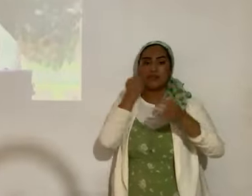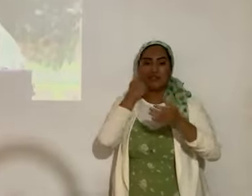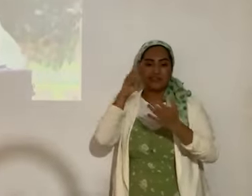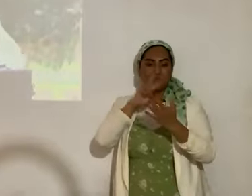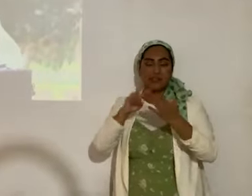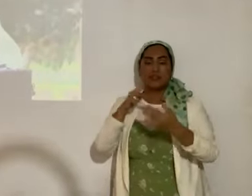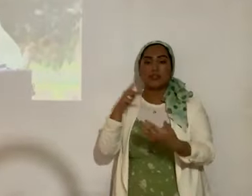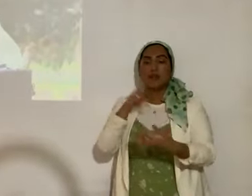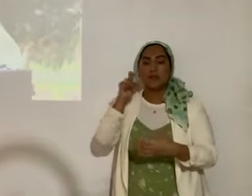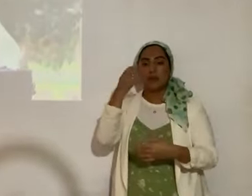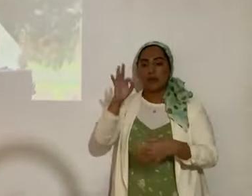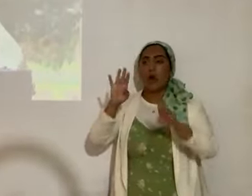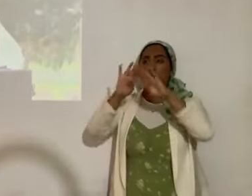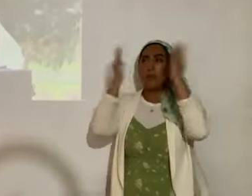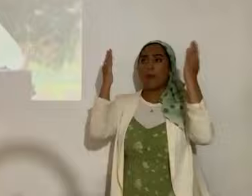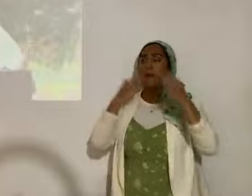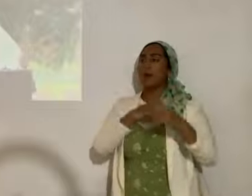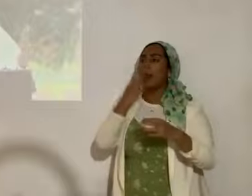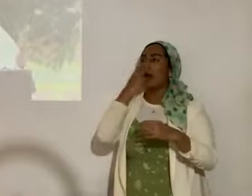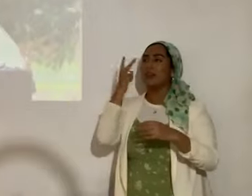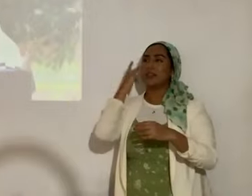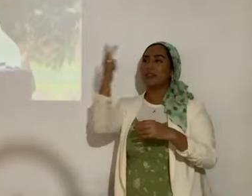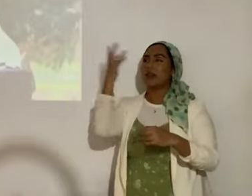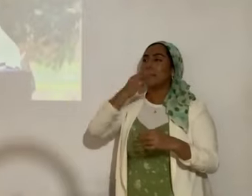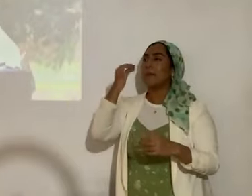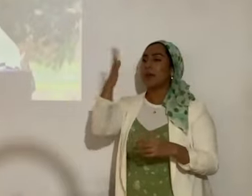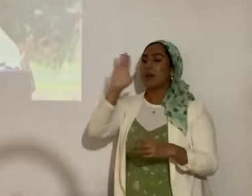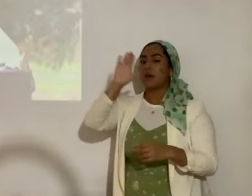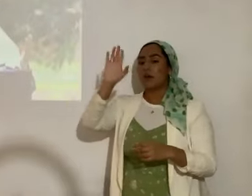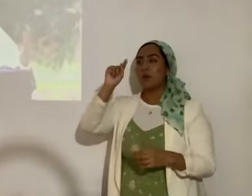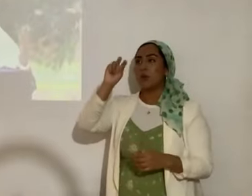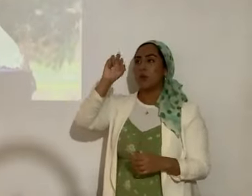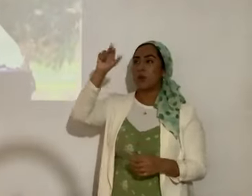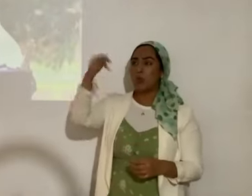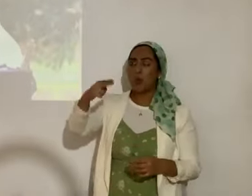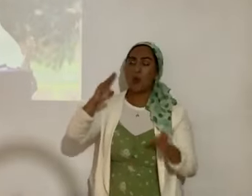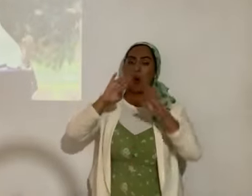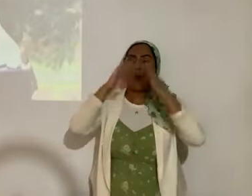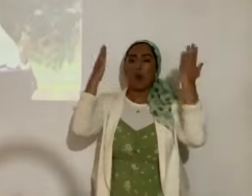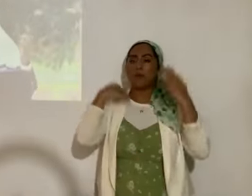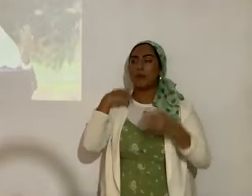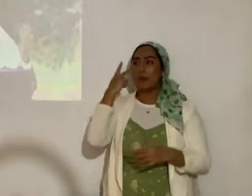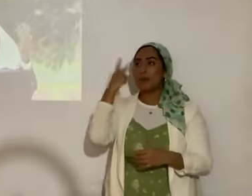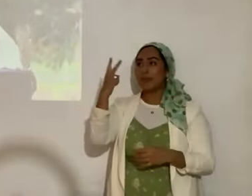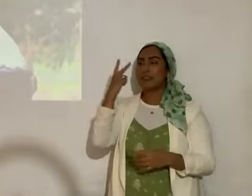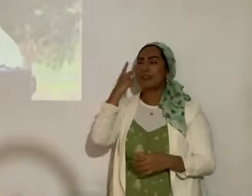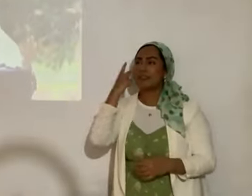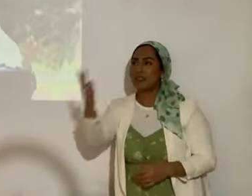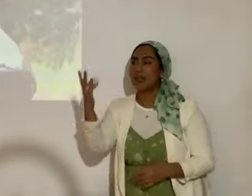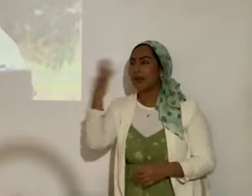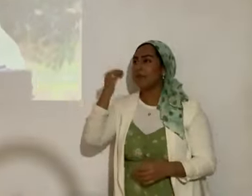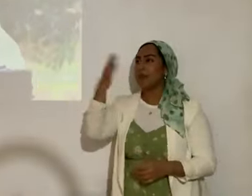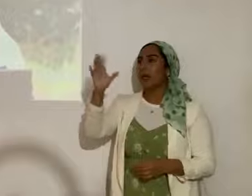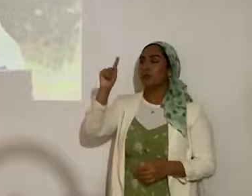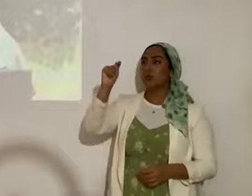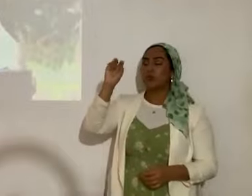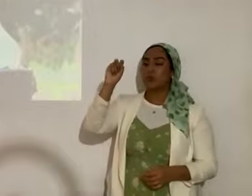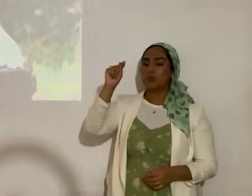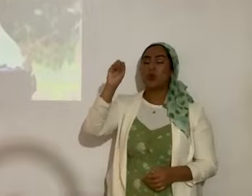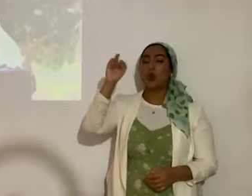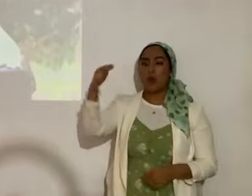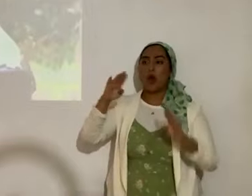Abre mis ojos y miraré las maravillas de Abre mis ojos y miraré las grandeza de tu torá